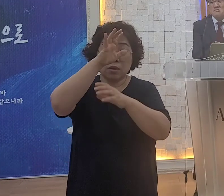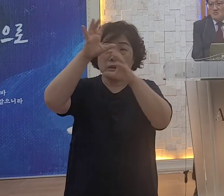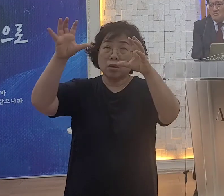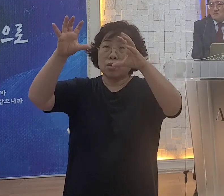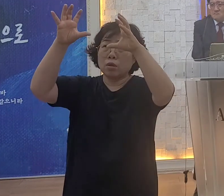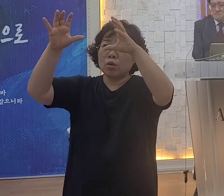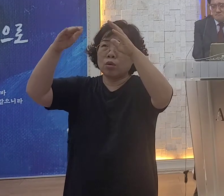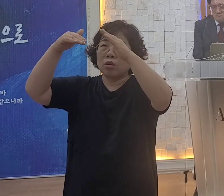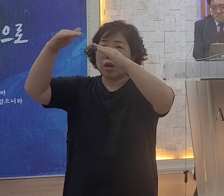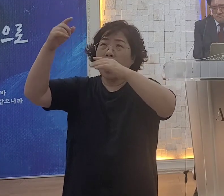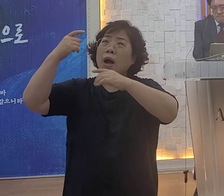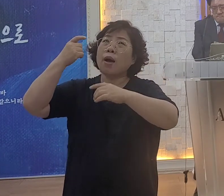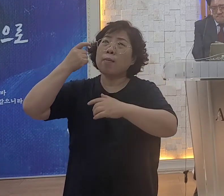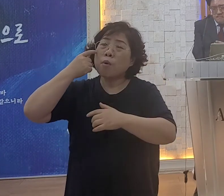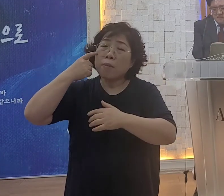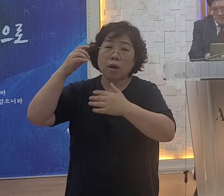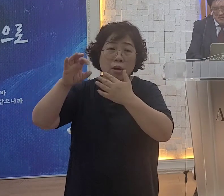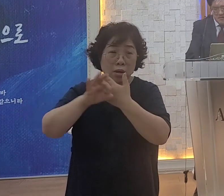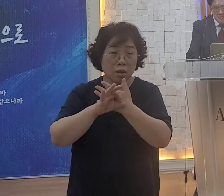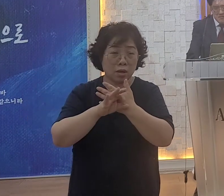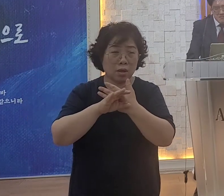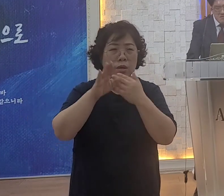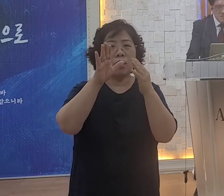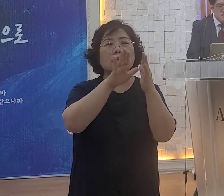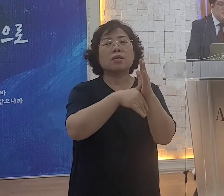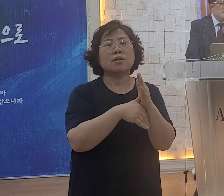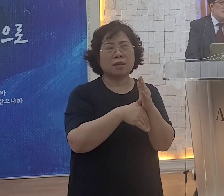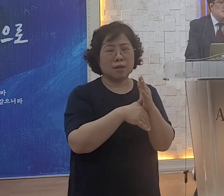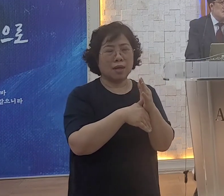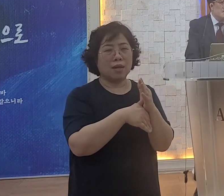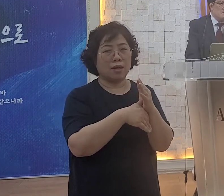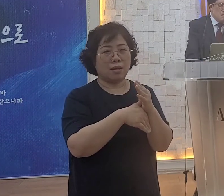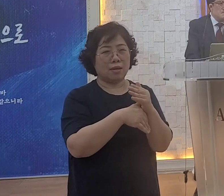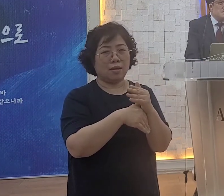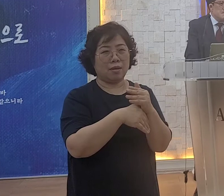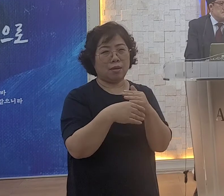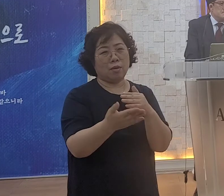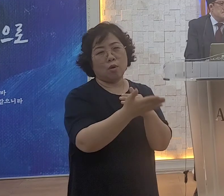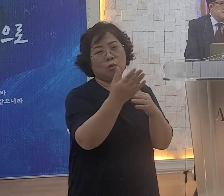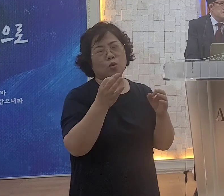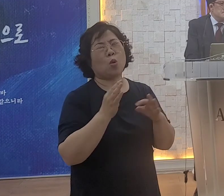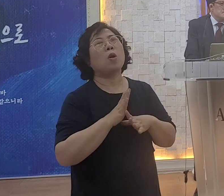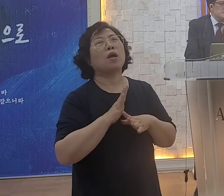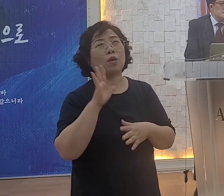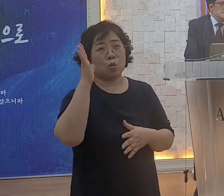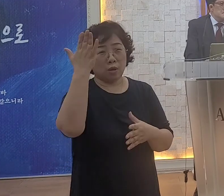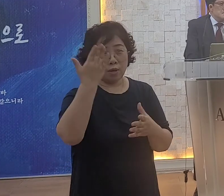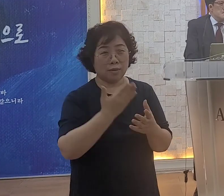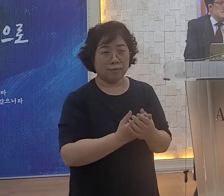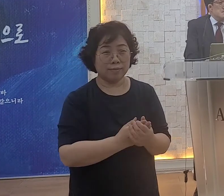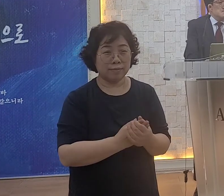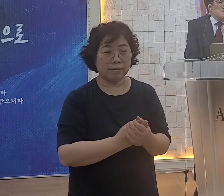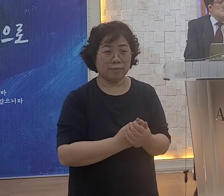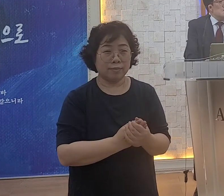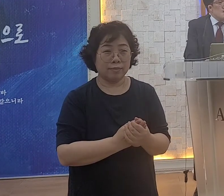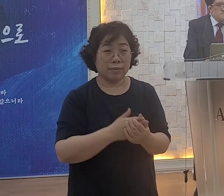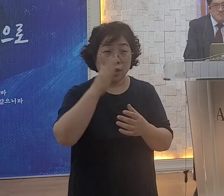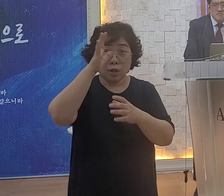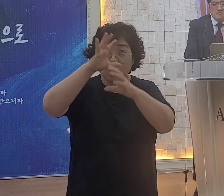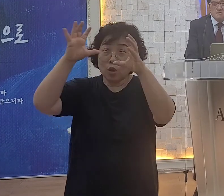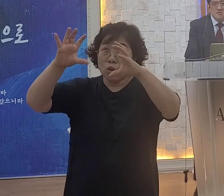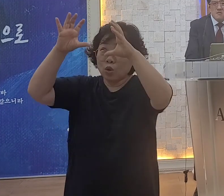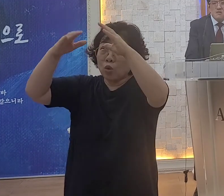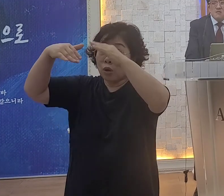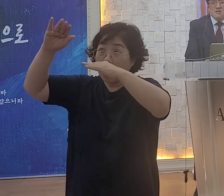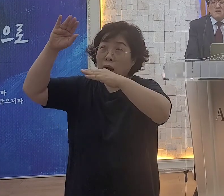천국에 가보시면 그때 가서 정말 여러분 놀라실 거예요. 여러분 진짜 천국에